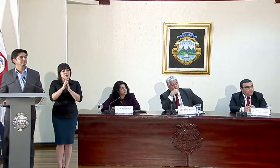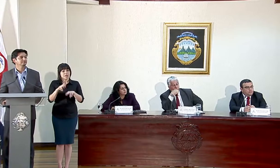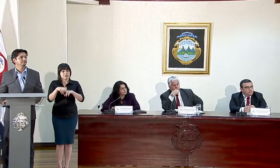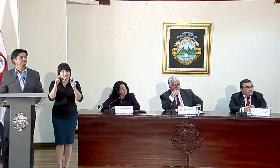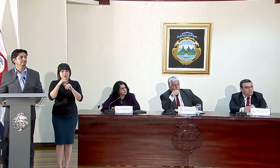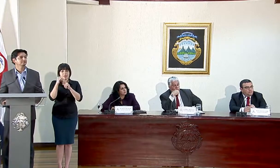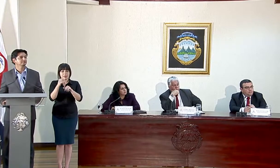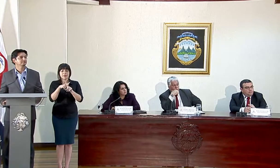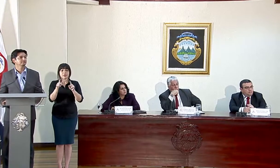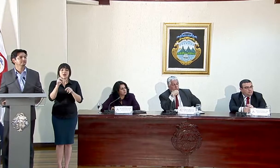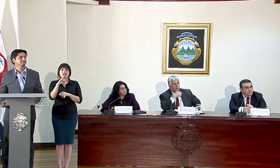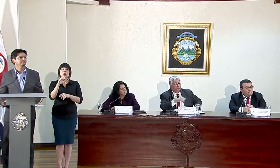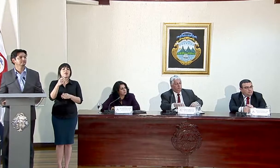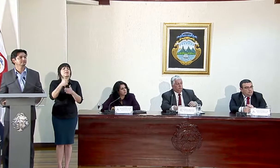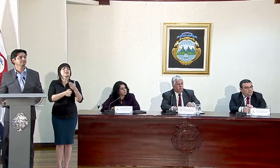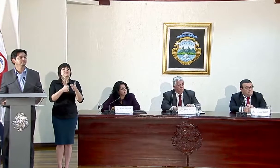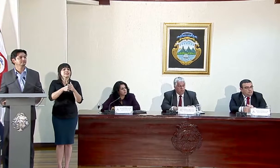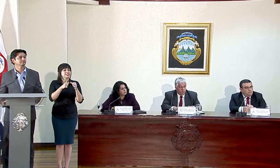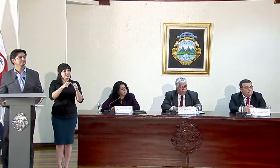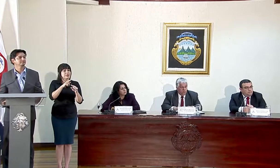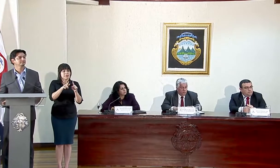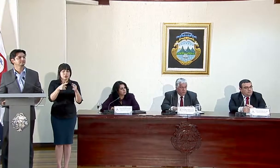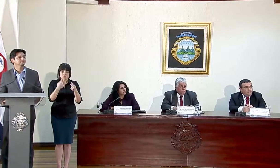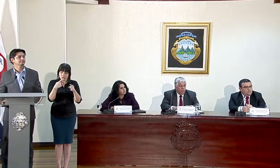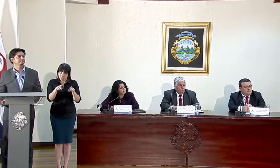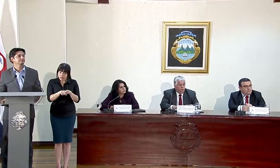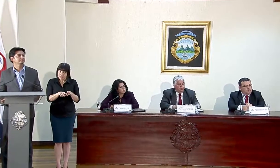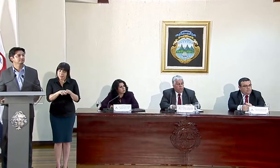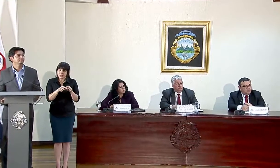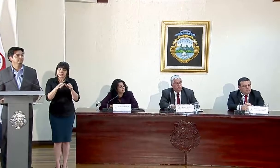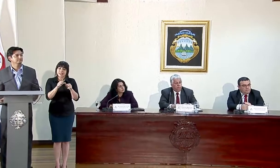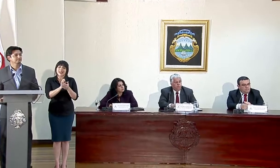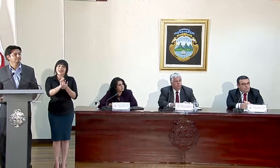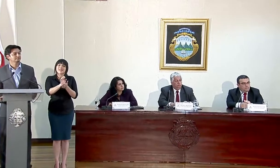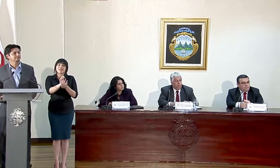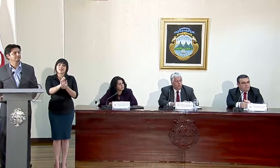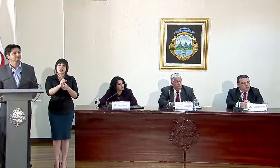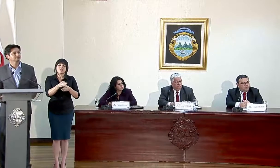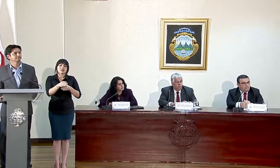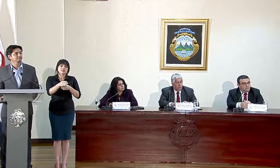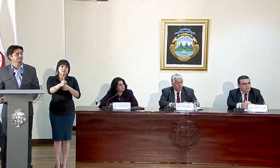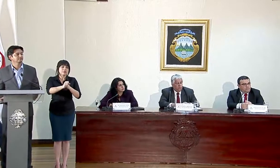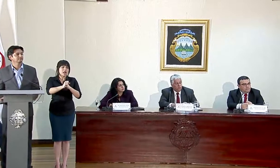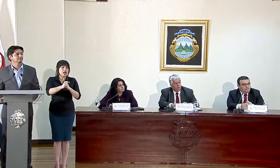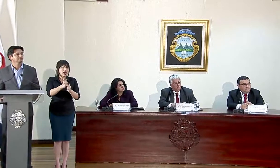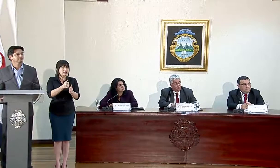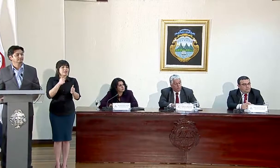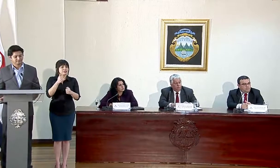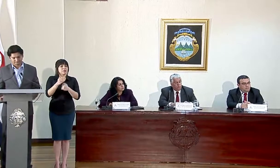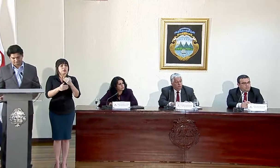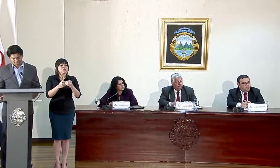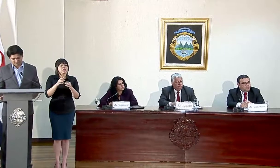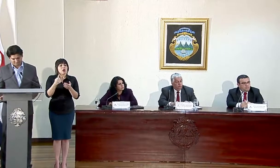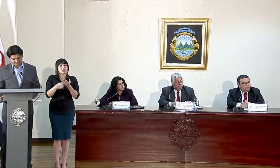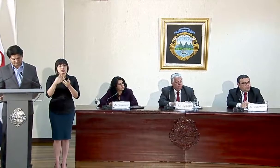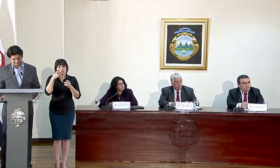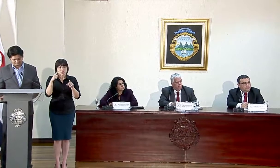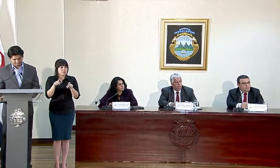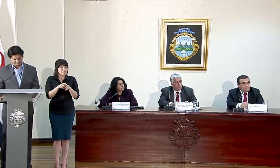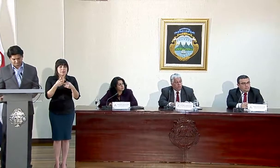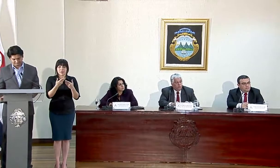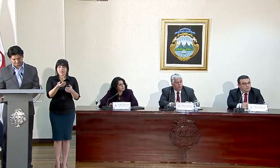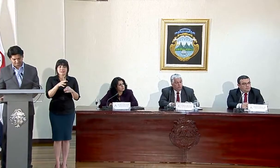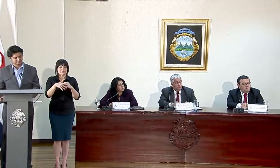levantara la demanda, pero Recope insiste en ella e incluso está evitando o retrasando de alguna manera el proceso de las audiencias porque ni siquiera presenta